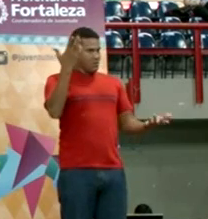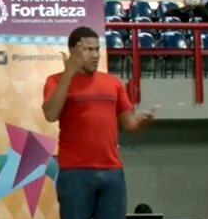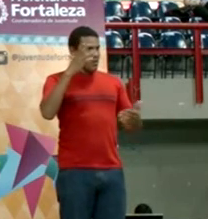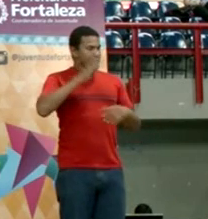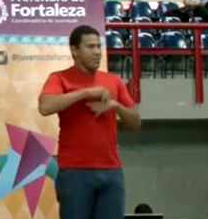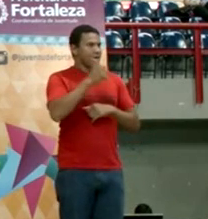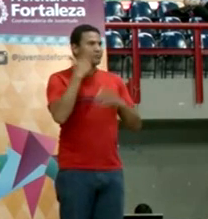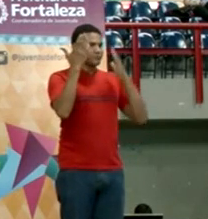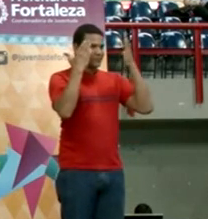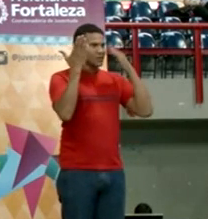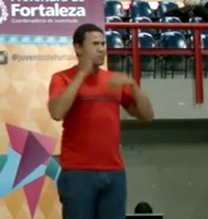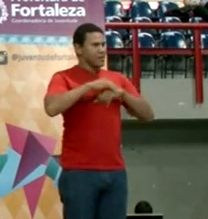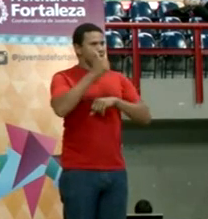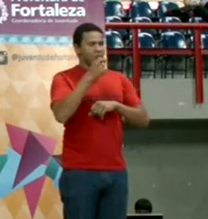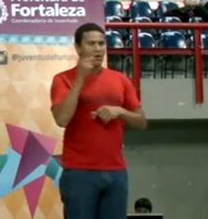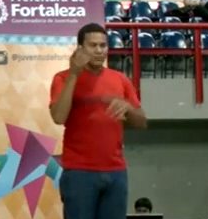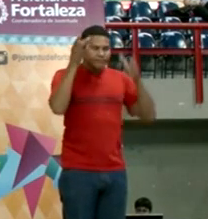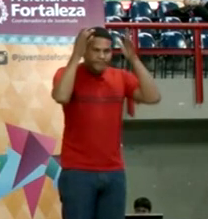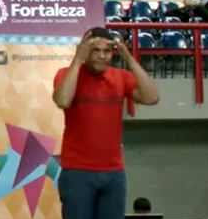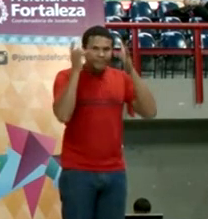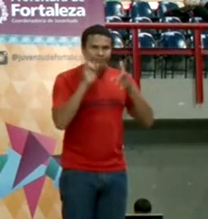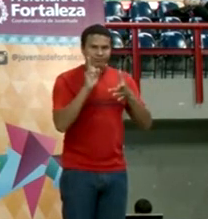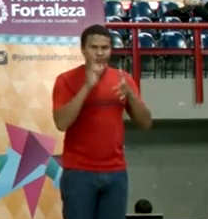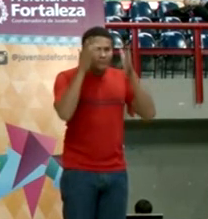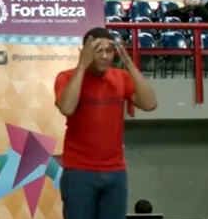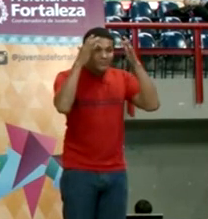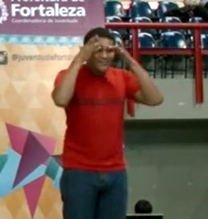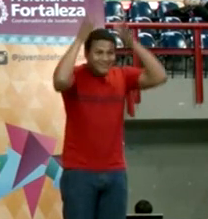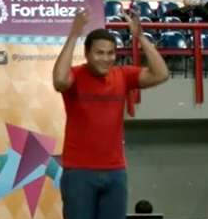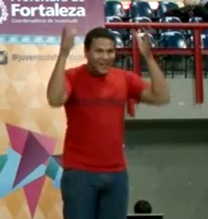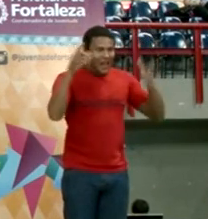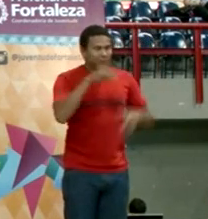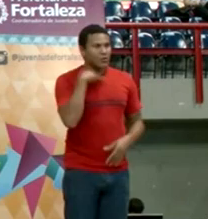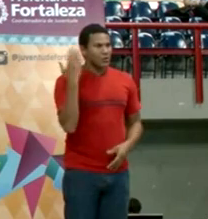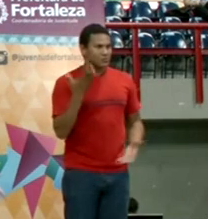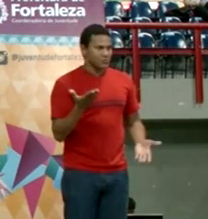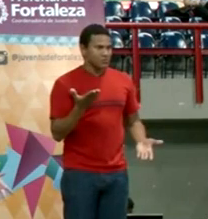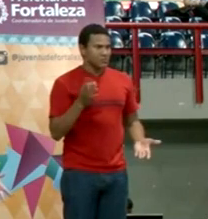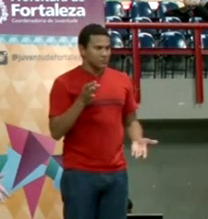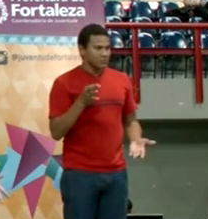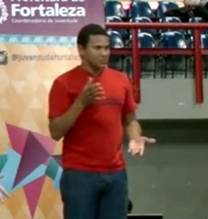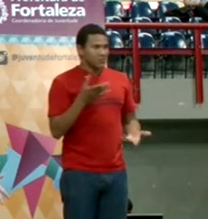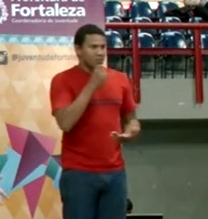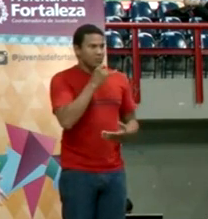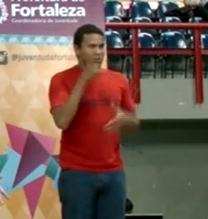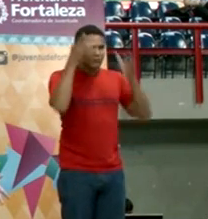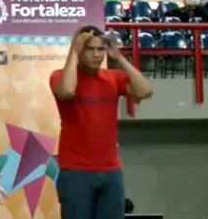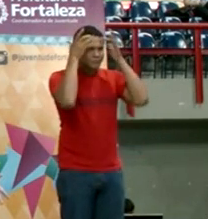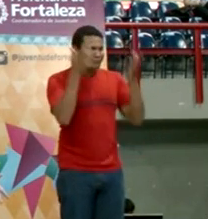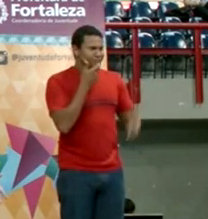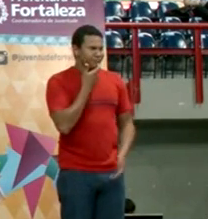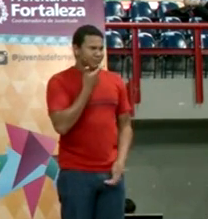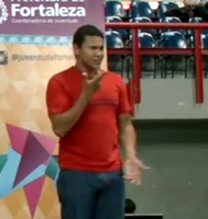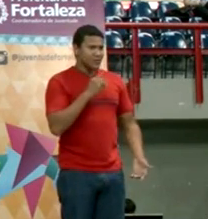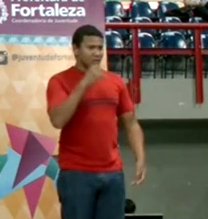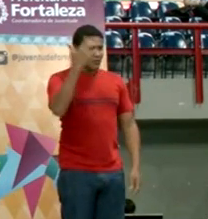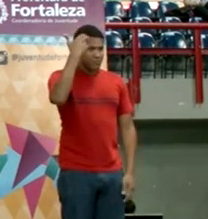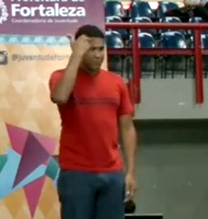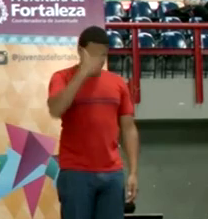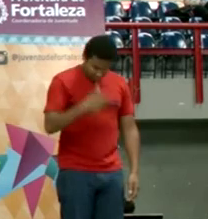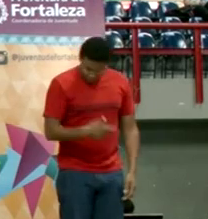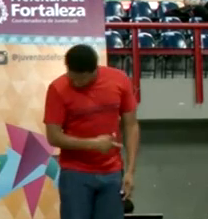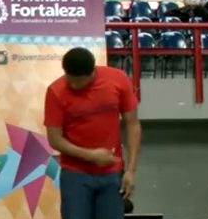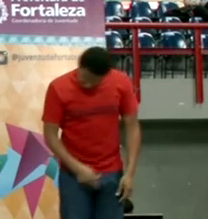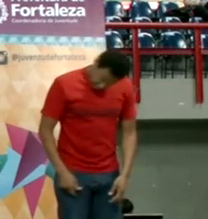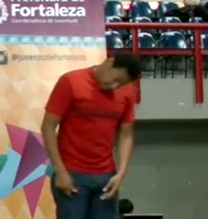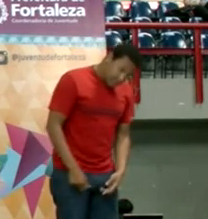para o soldado, para dizer assim, ó, não tira o capacete não, senão você morre. Tá? Que não serve de nada aquele capacete. Porque se você levar um tiro, vai ficar fazendo